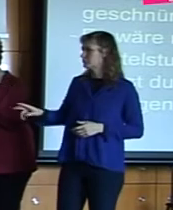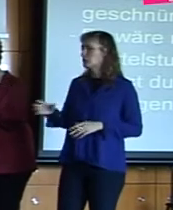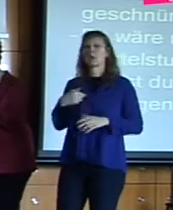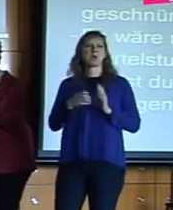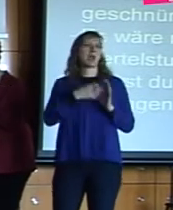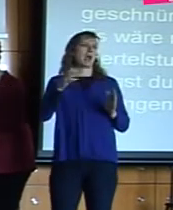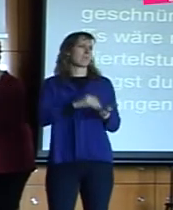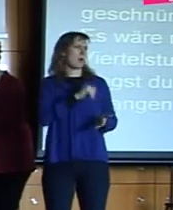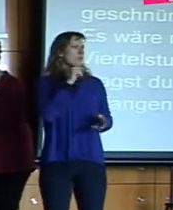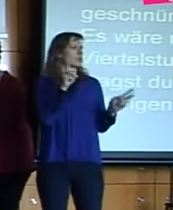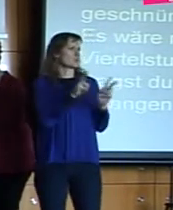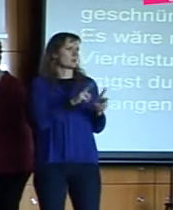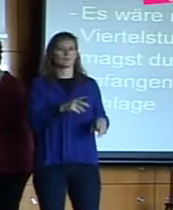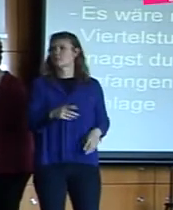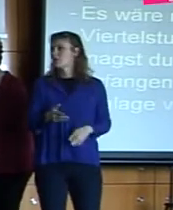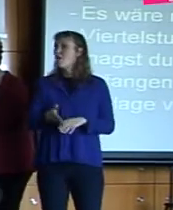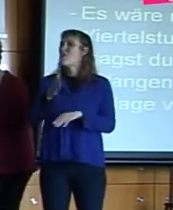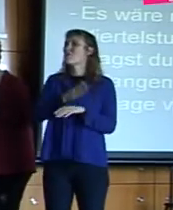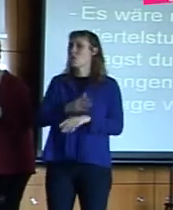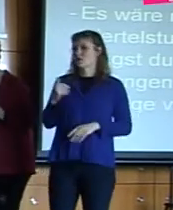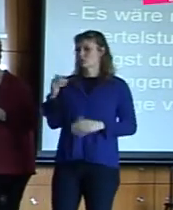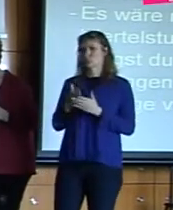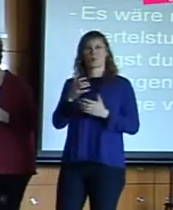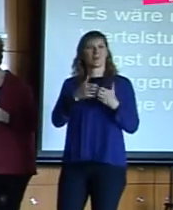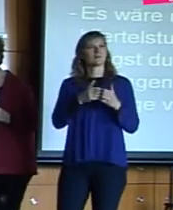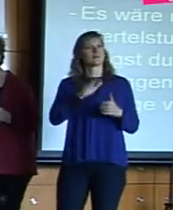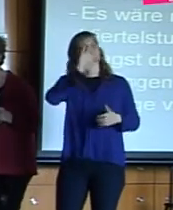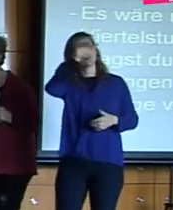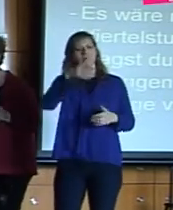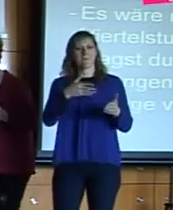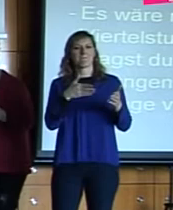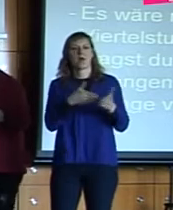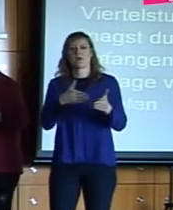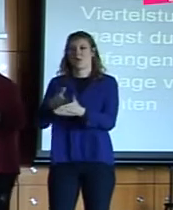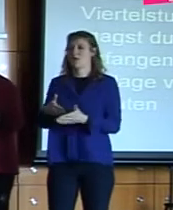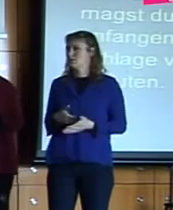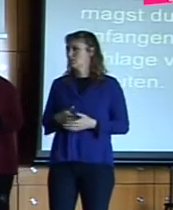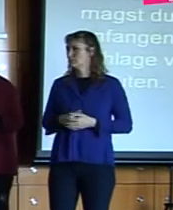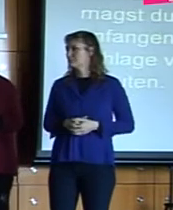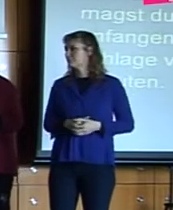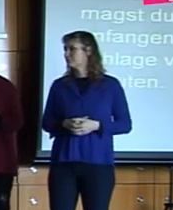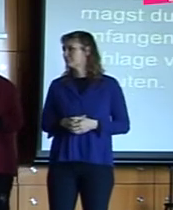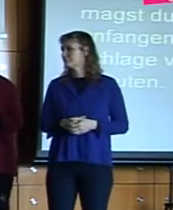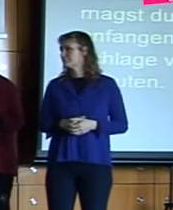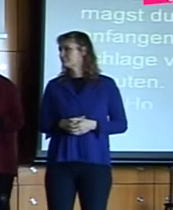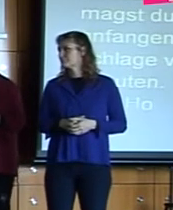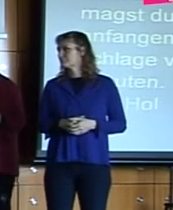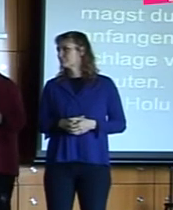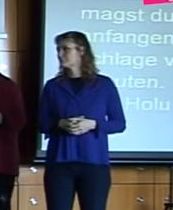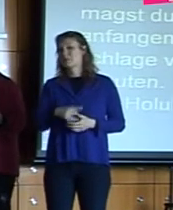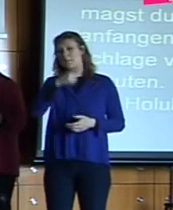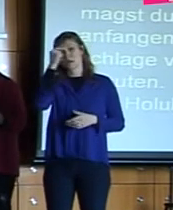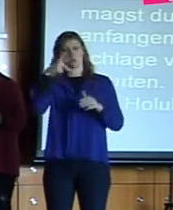nicht so lang sein. Ich habe nur früher, ja, wie die Maria gesagt hat, mit den Barrieren. Ich denke, überall, wo eine Barriere für jemanden